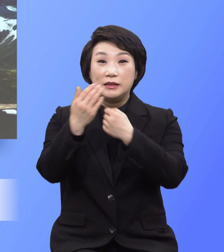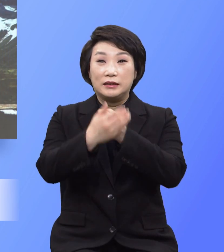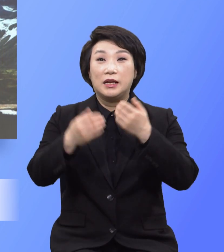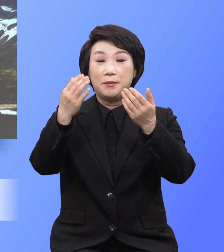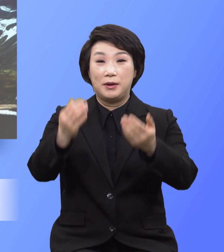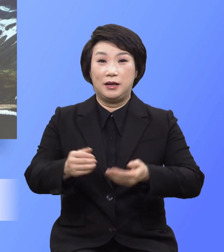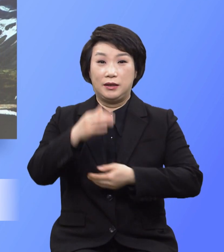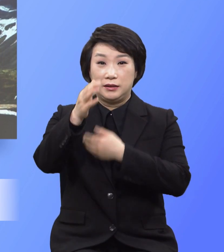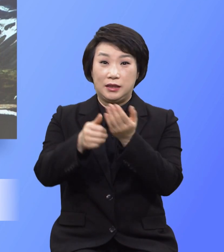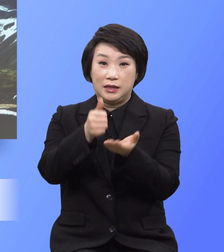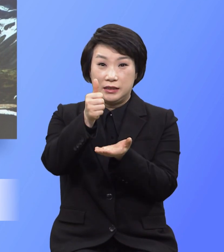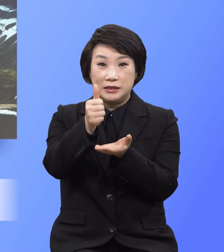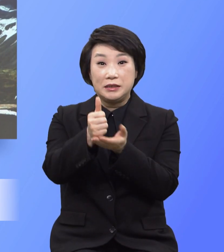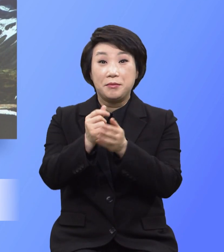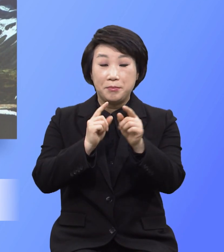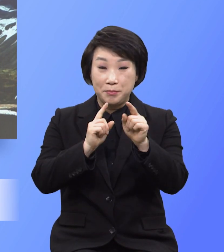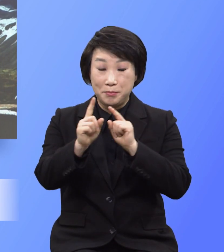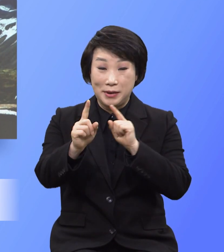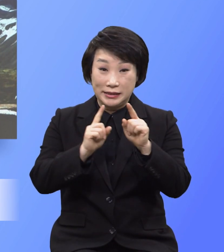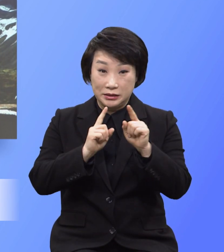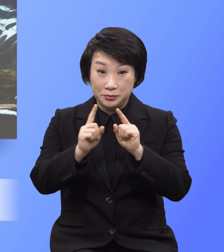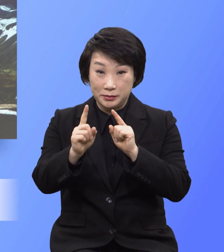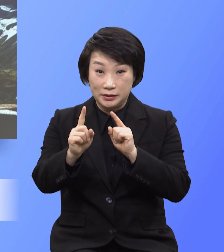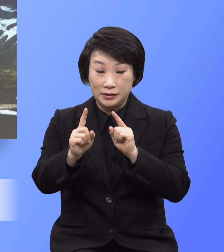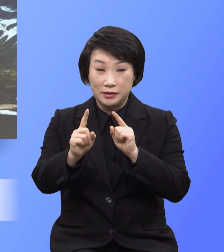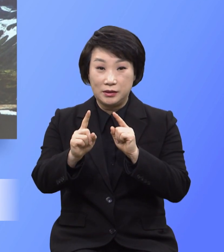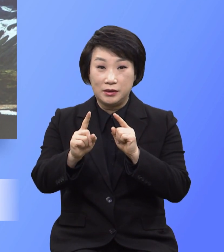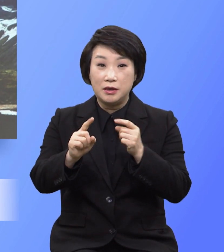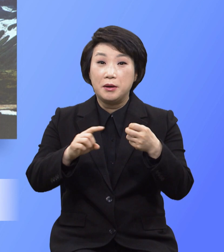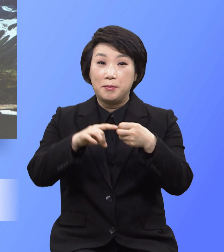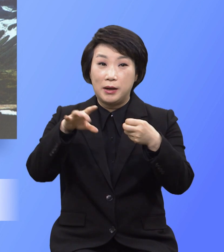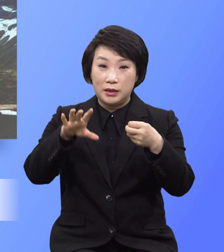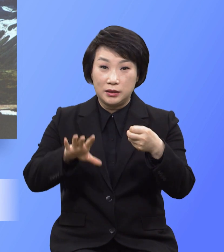은혜 받으실 하나님 말씀은